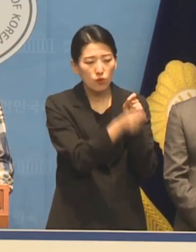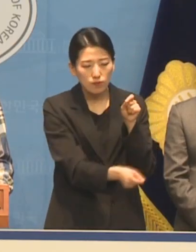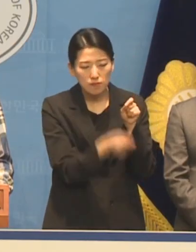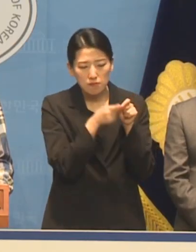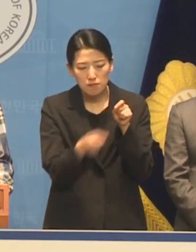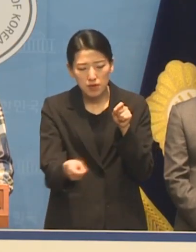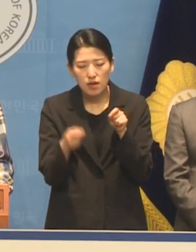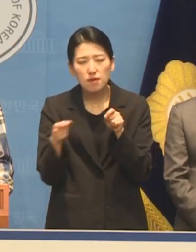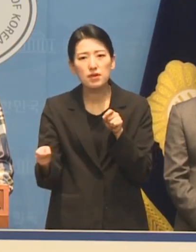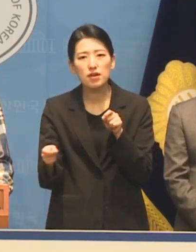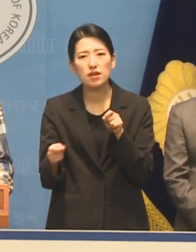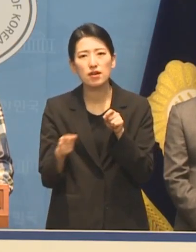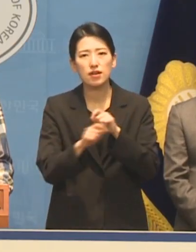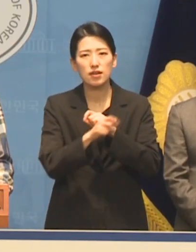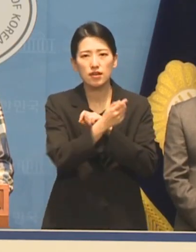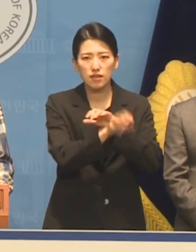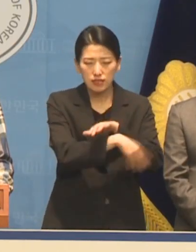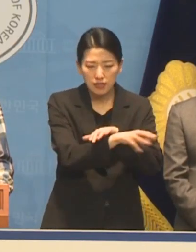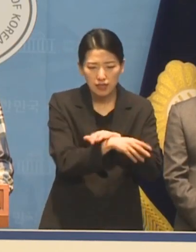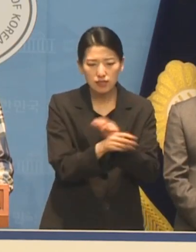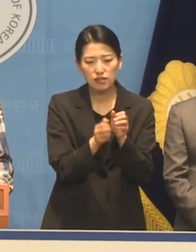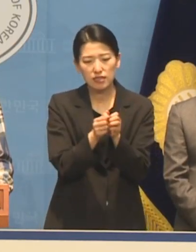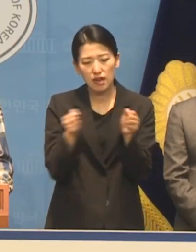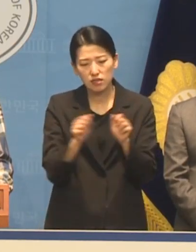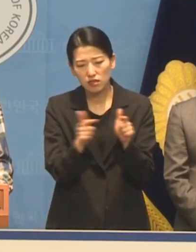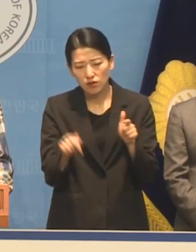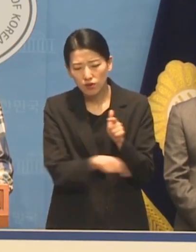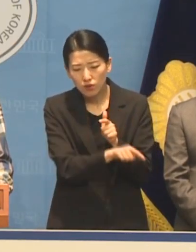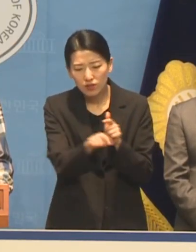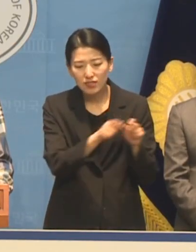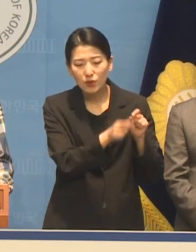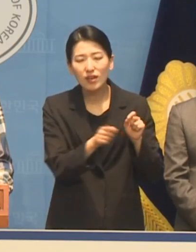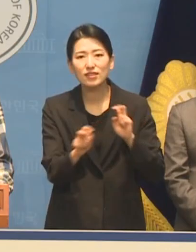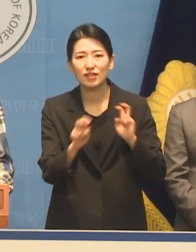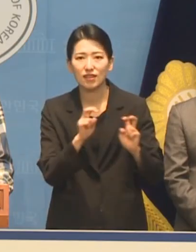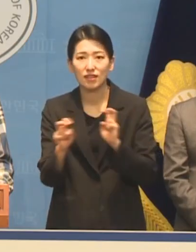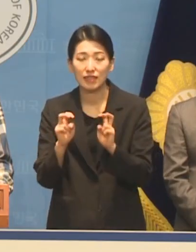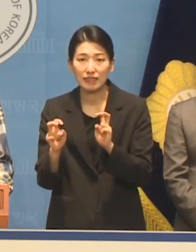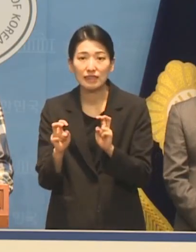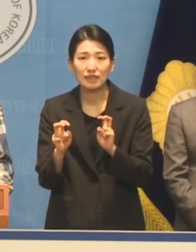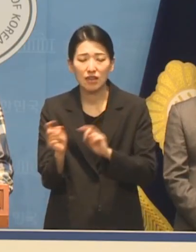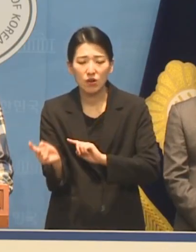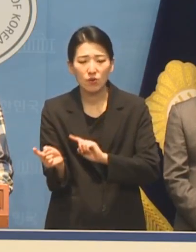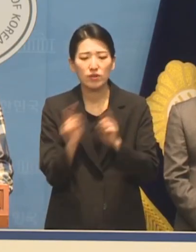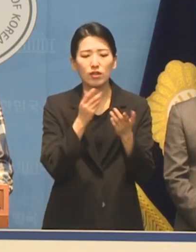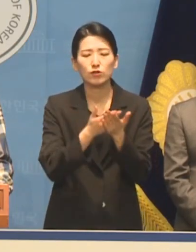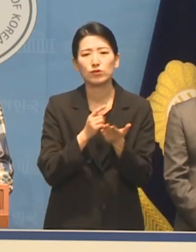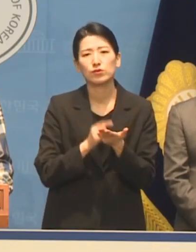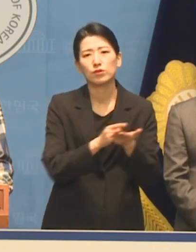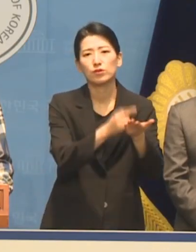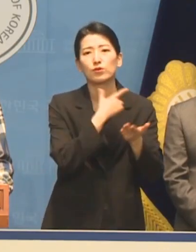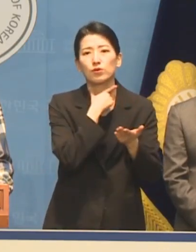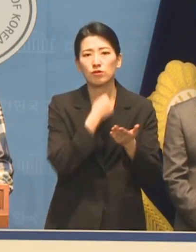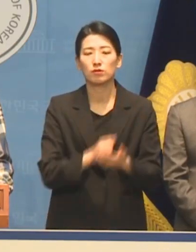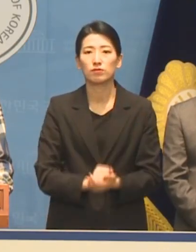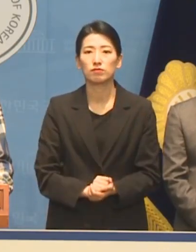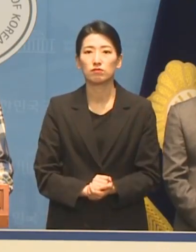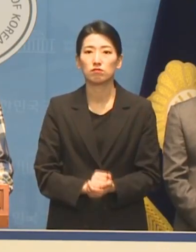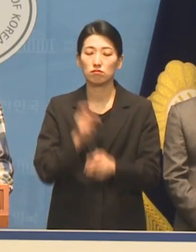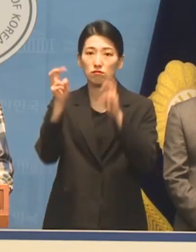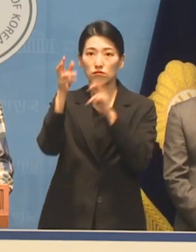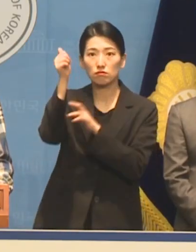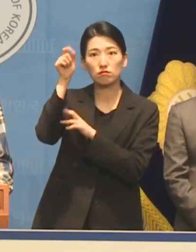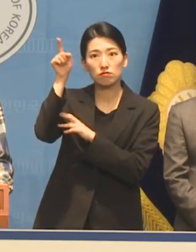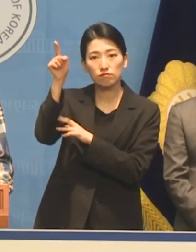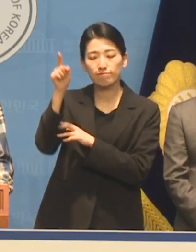연장을 촉구하는 이유입니다. 박영우 회장 일가가 분명한 책임을 지고 가전